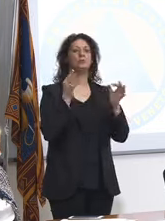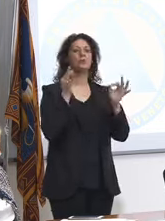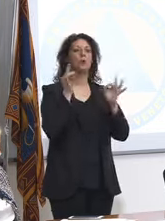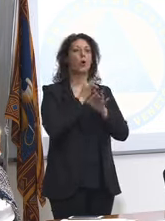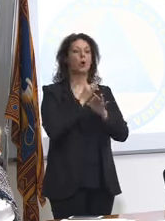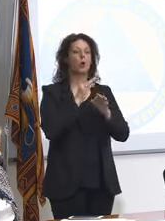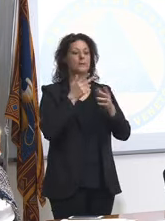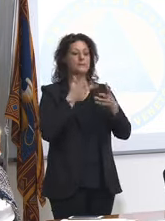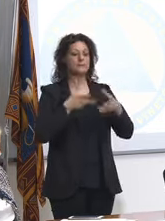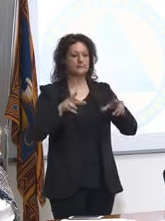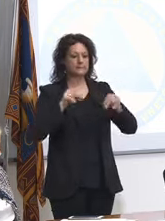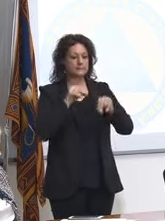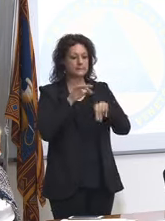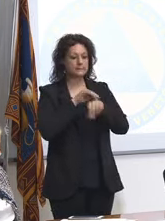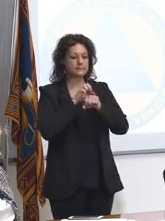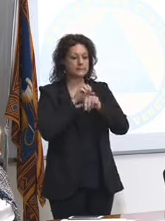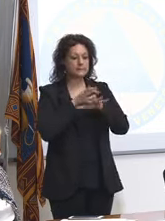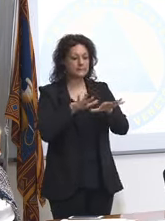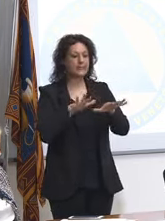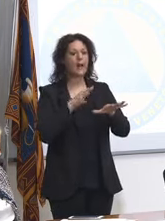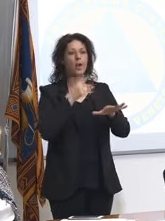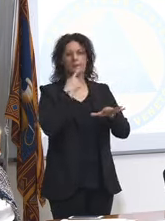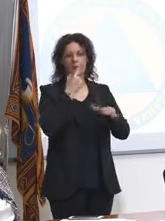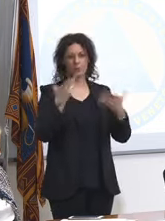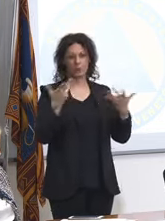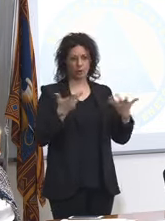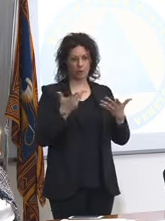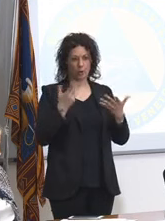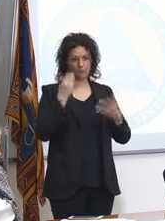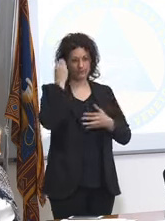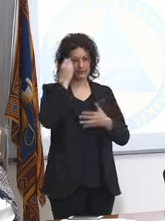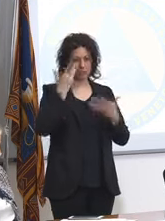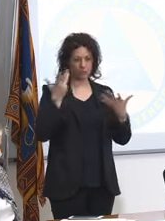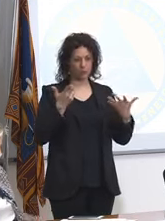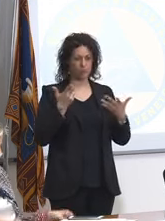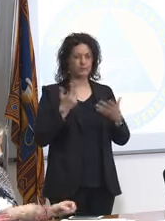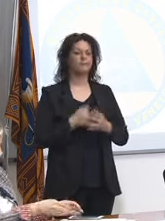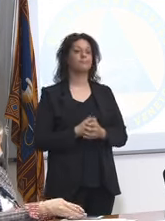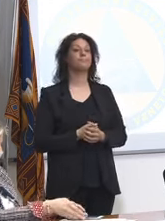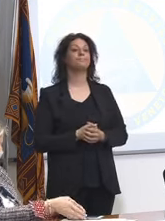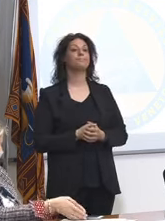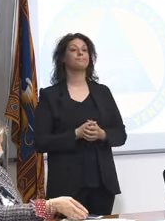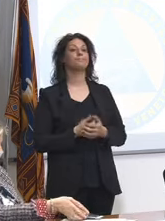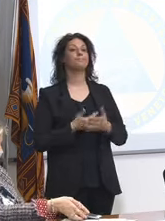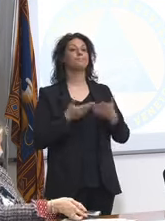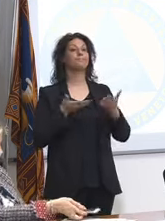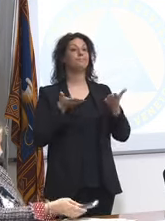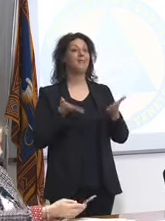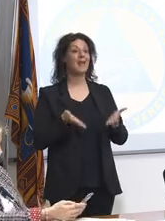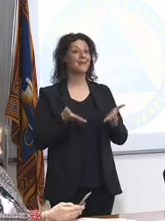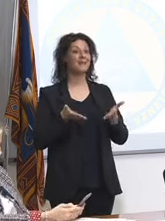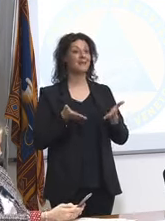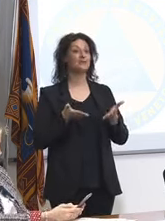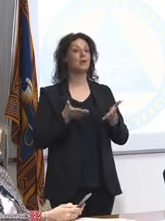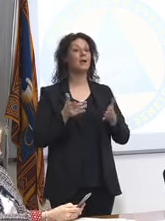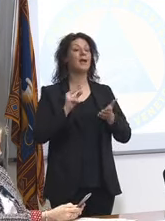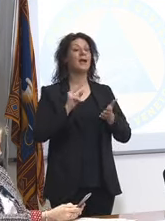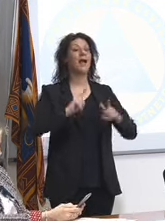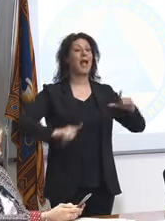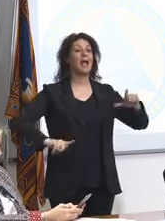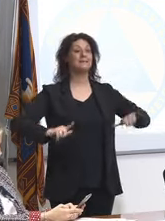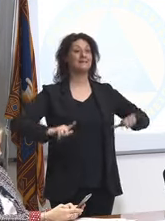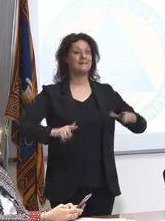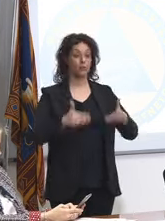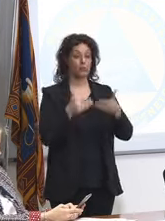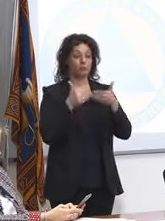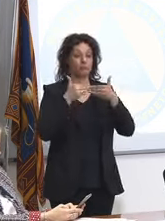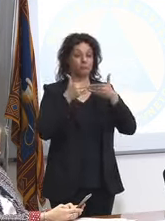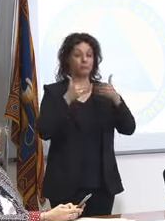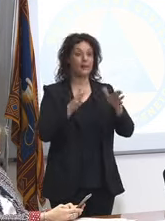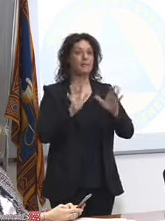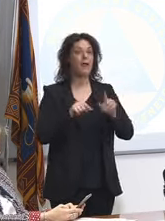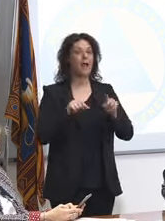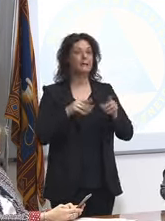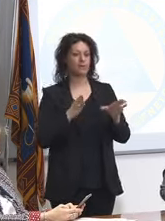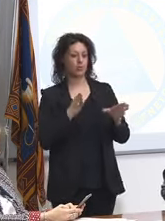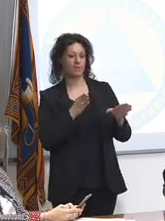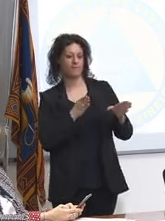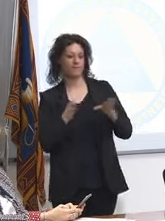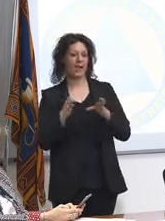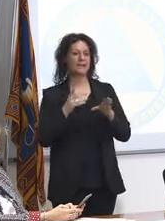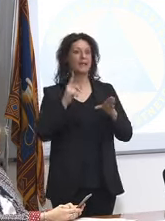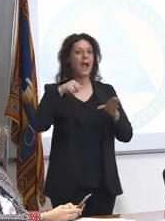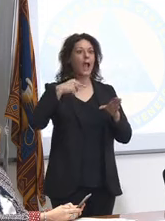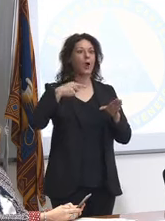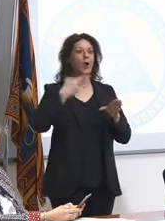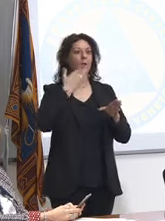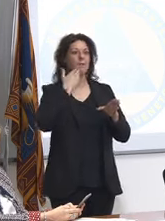abbiamo detto, cioè, aprire l'asilo ancora in una fase di limbo nella quale non sappiamo che ricaduta ci sarà